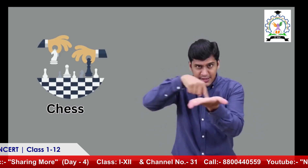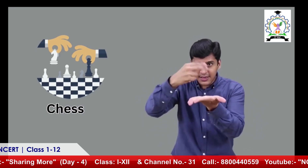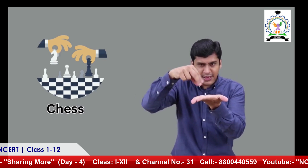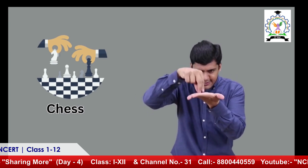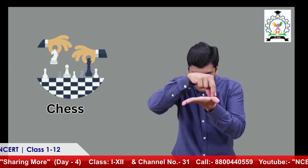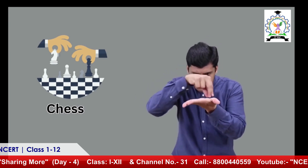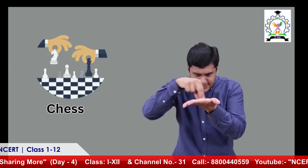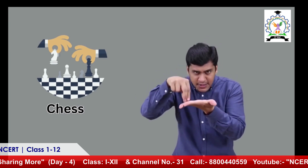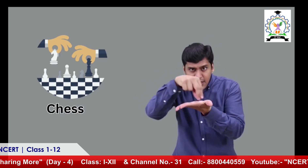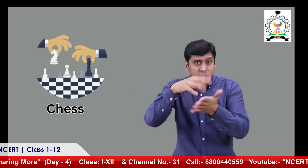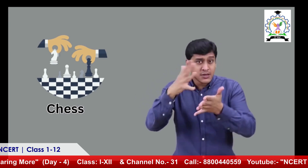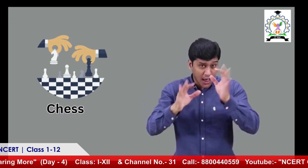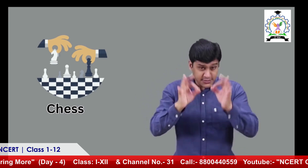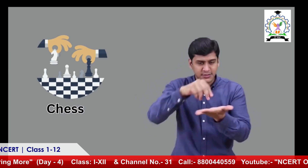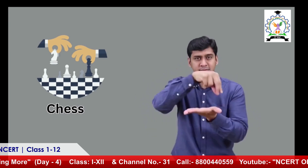है।